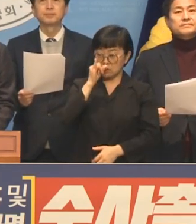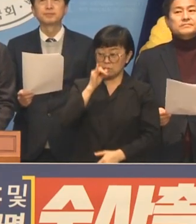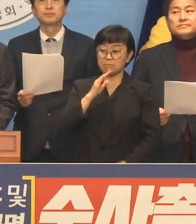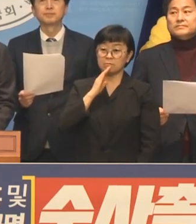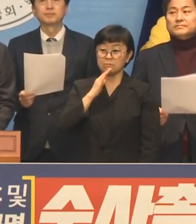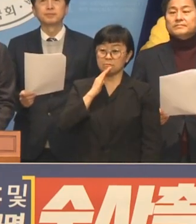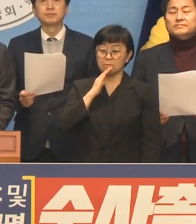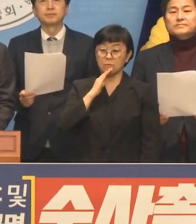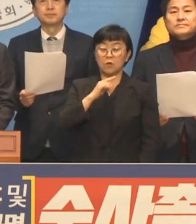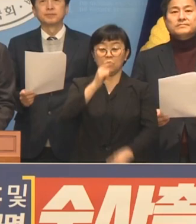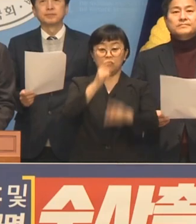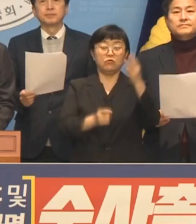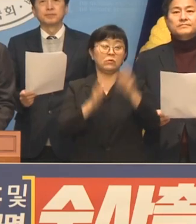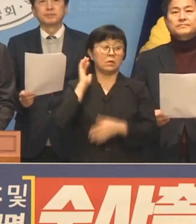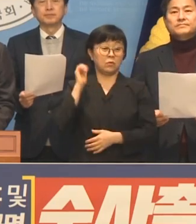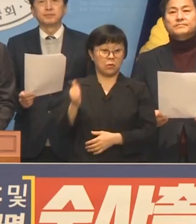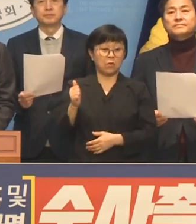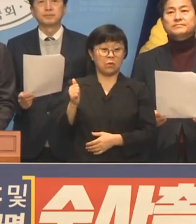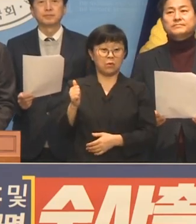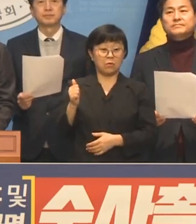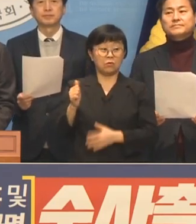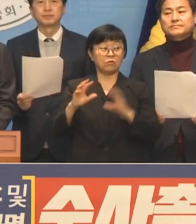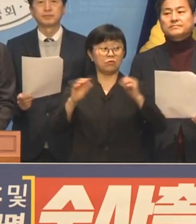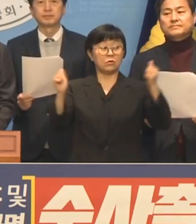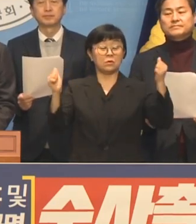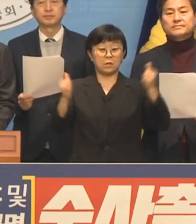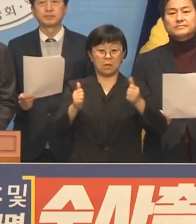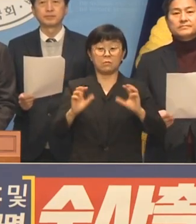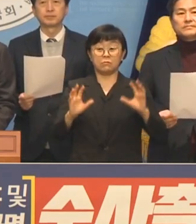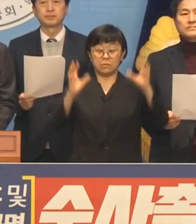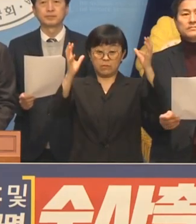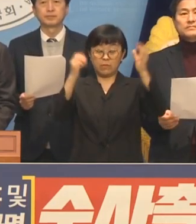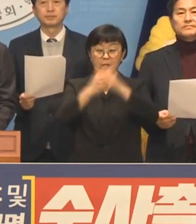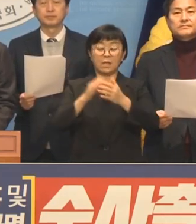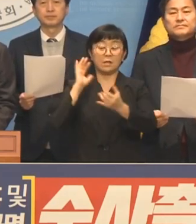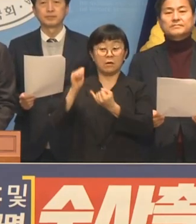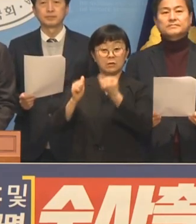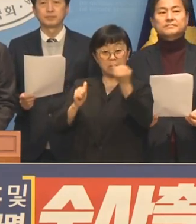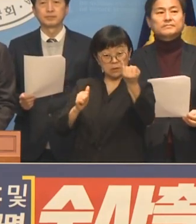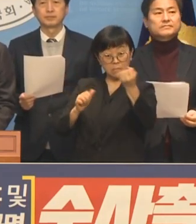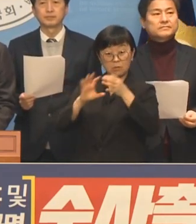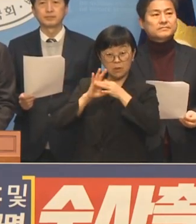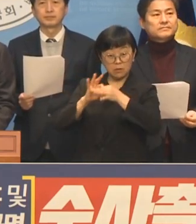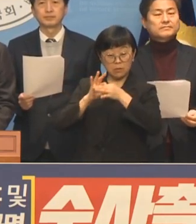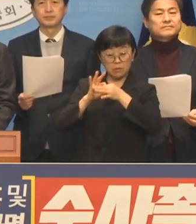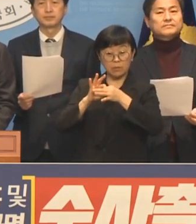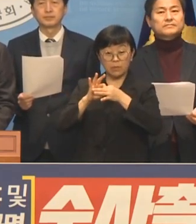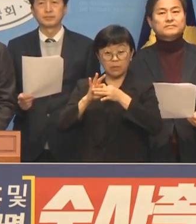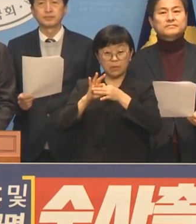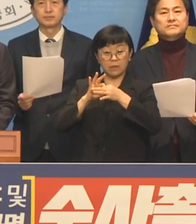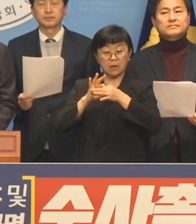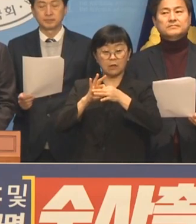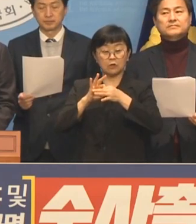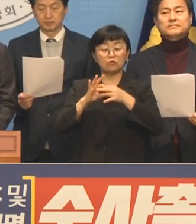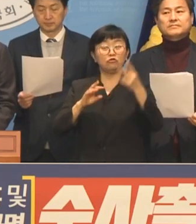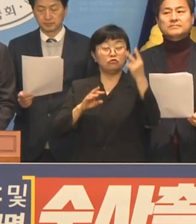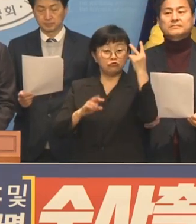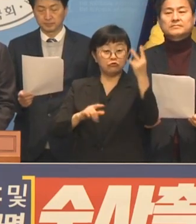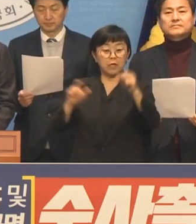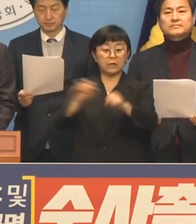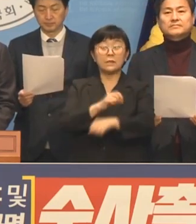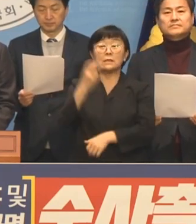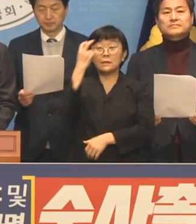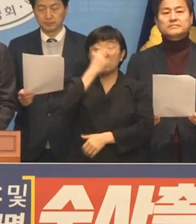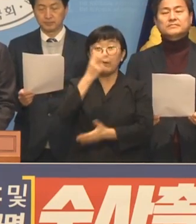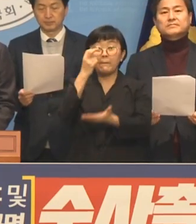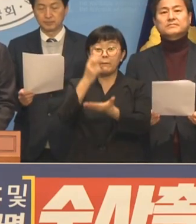불구하고 윤석열 대통령은 국회가 의결한 김건희 여사와 관련된 소위 쌍특검법을